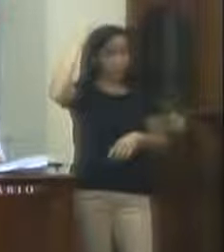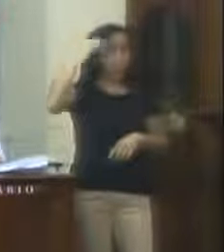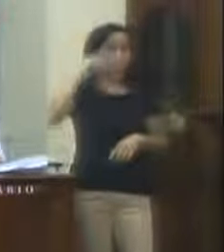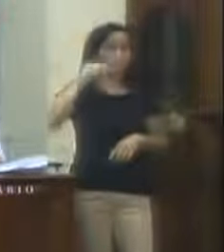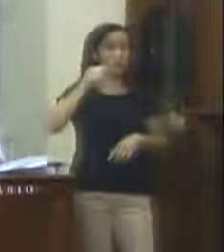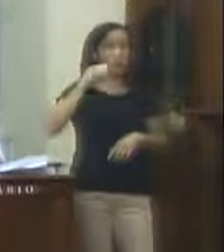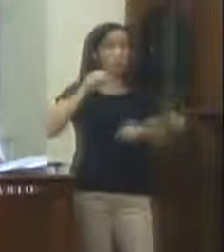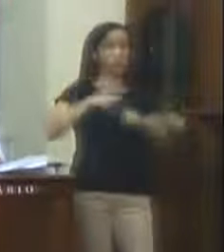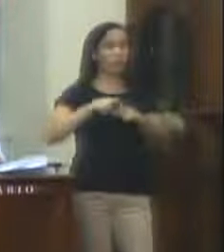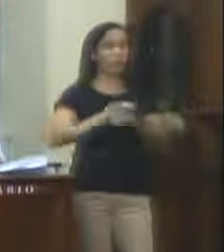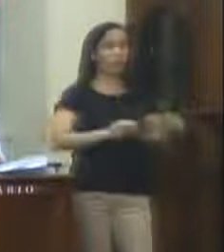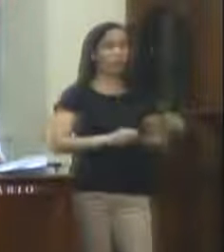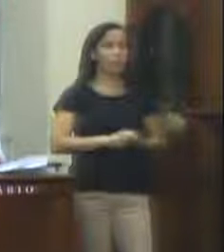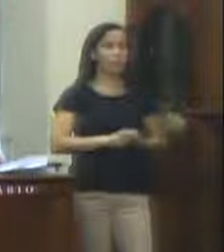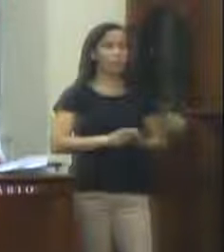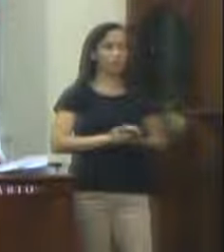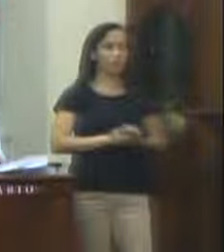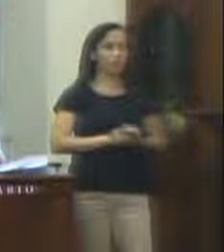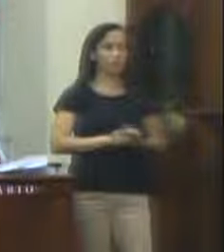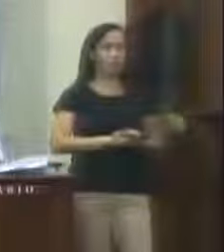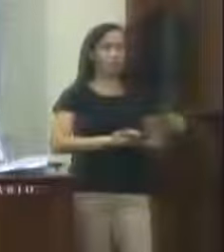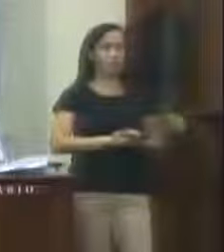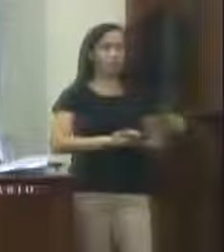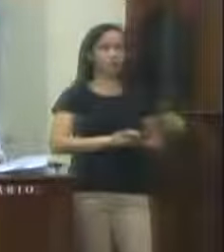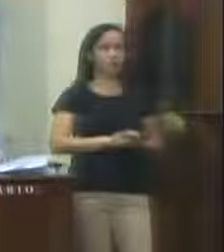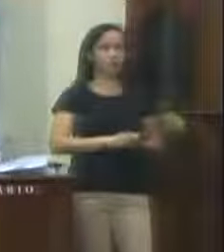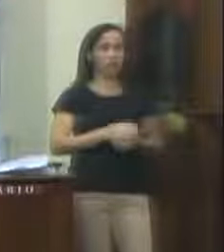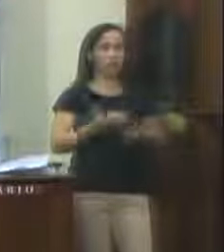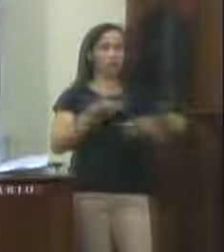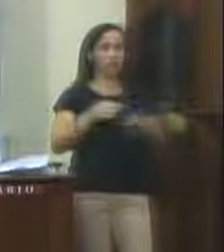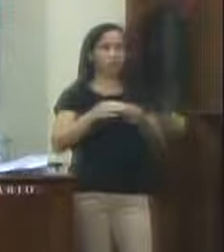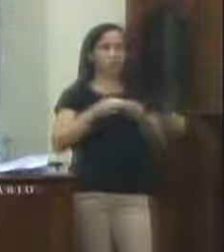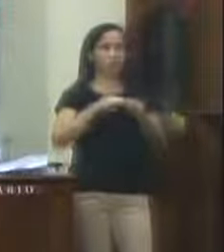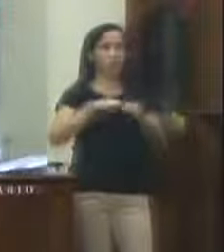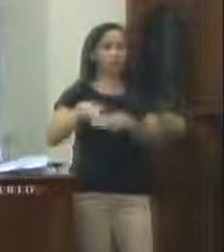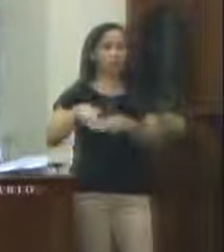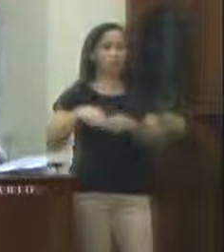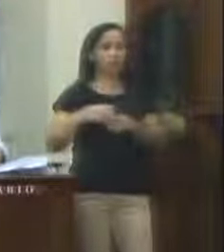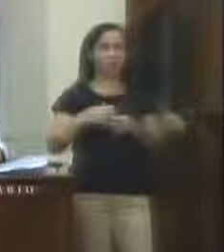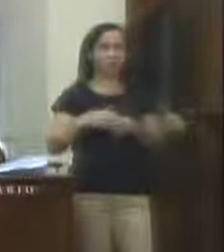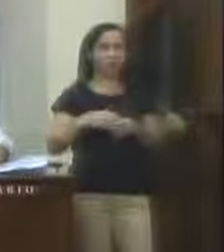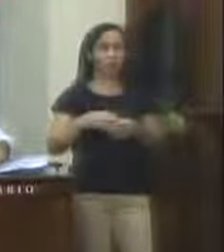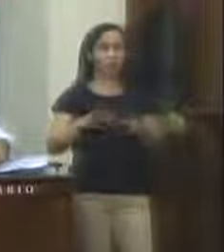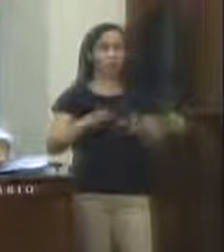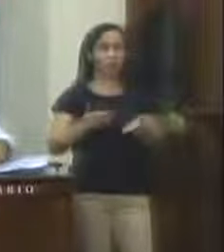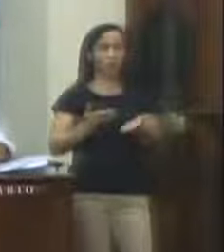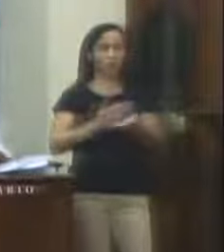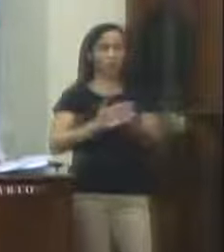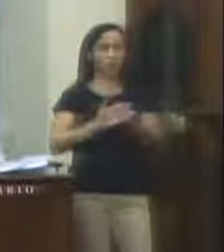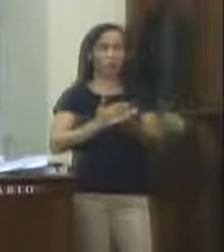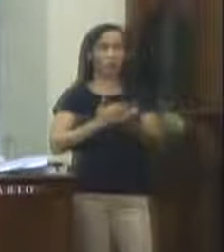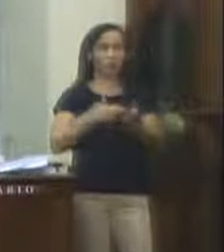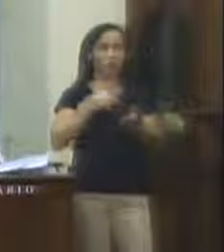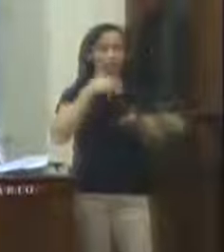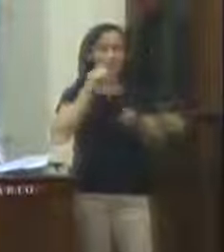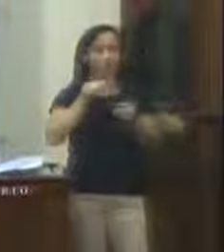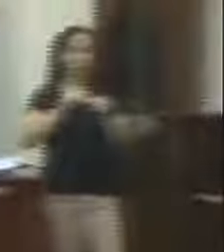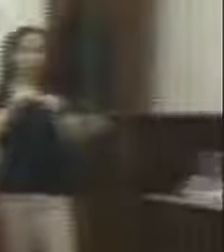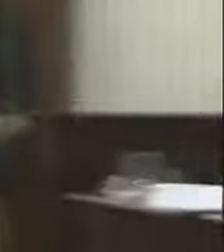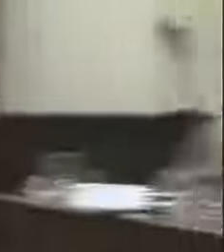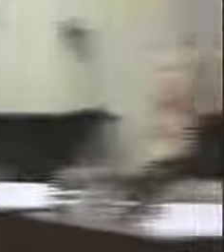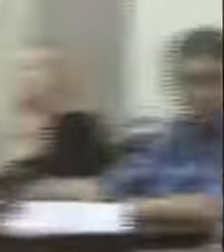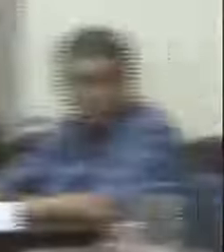presidente. Eu gostaria de retirar essa indicação, porque o serviço começou a ser feito ontem lá em São Bento, hoje eu